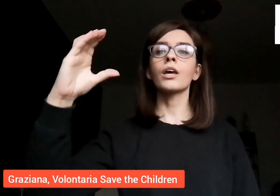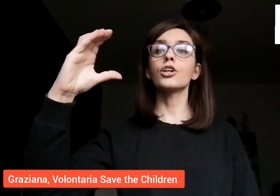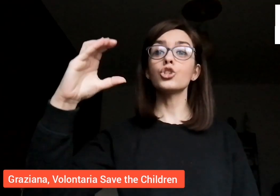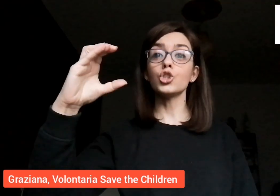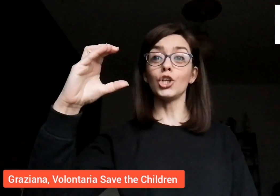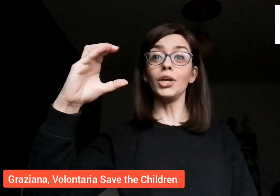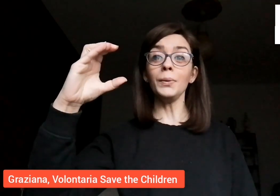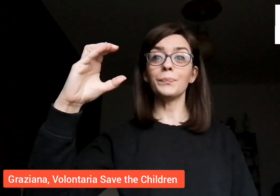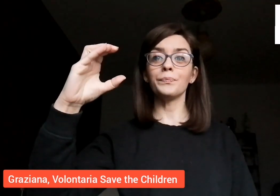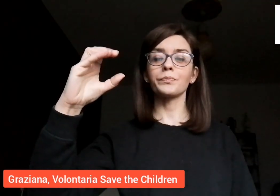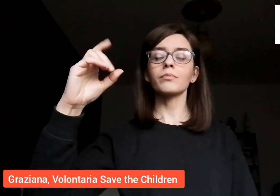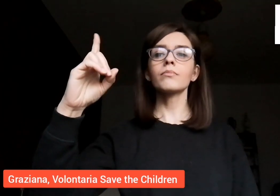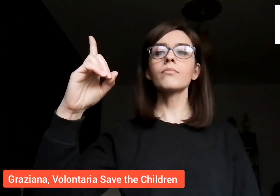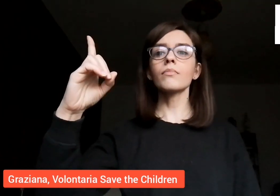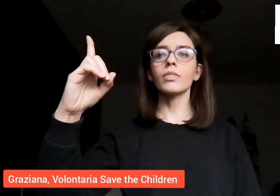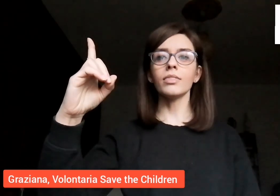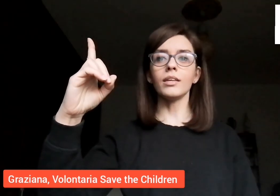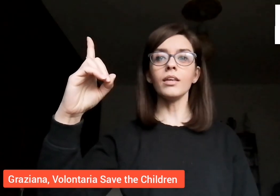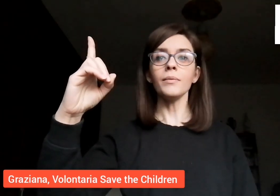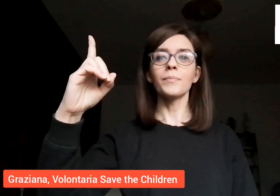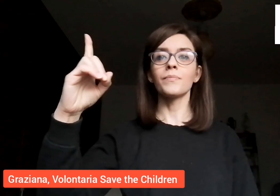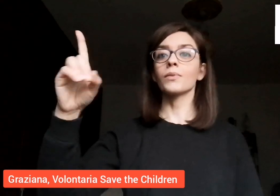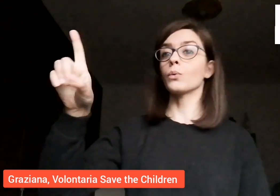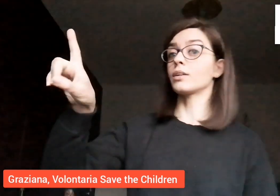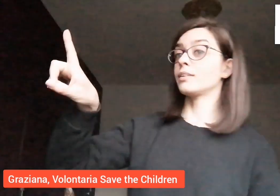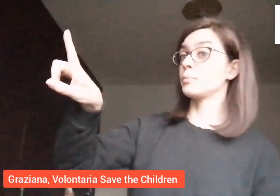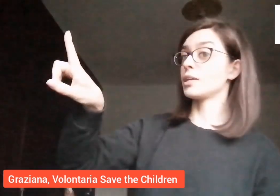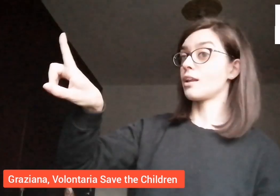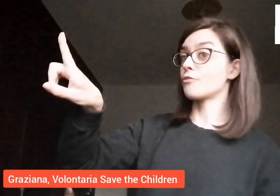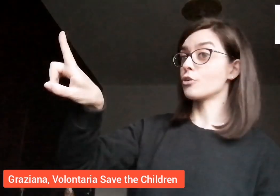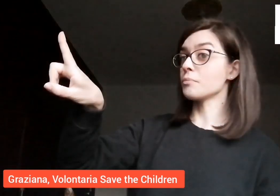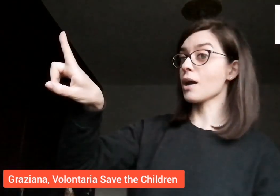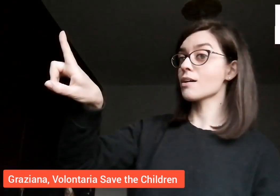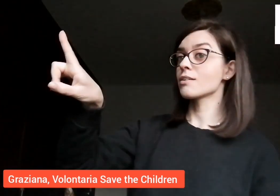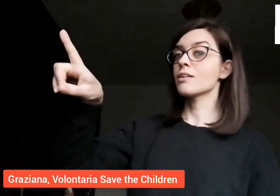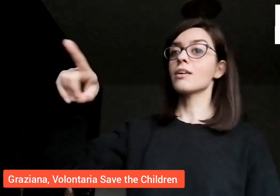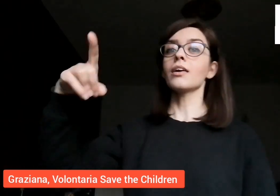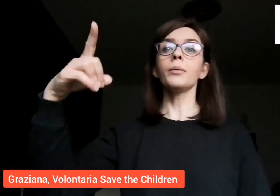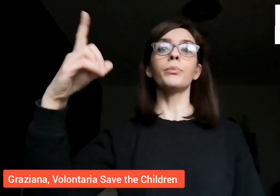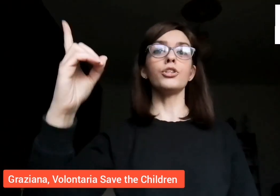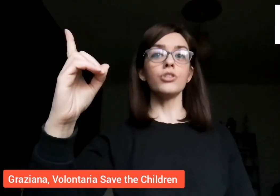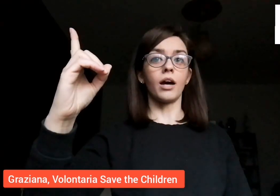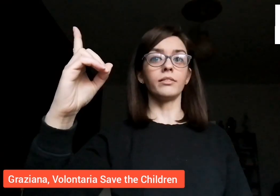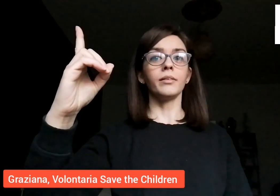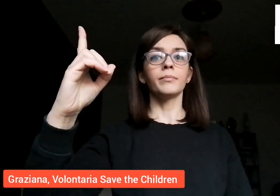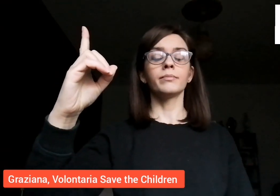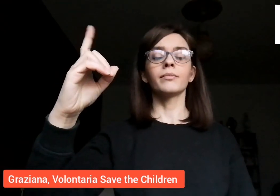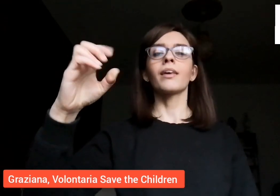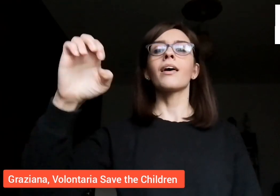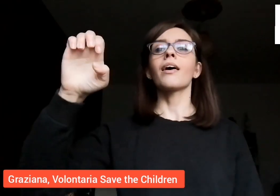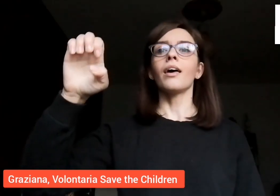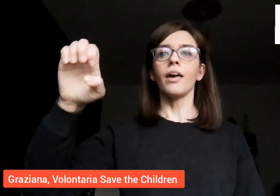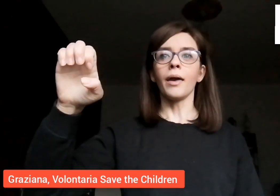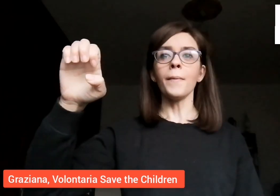C, D, guardate bene la forma, e poi girate. E,